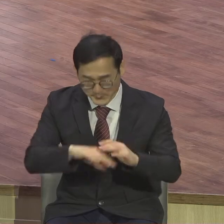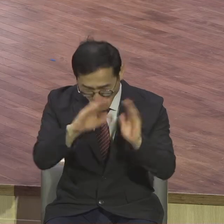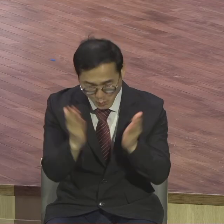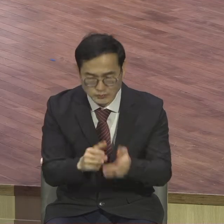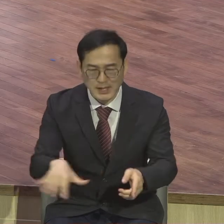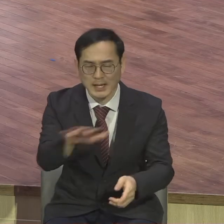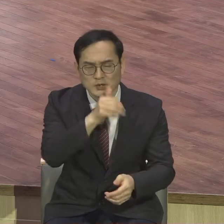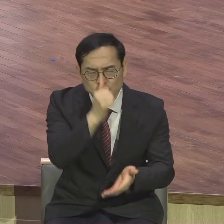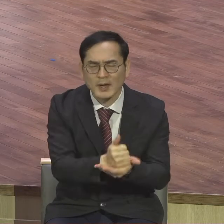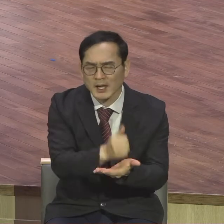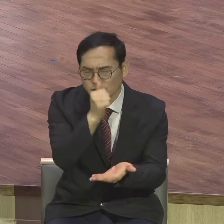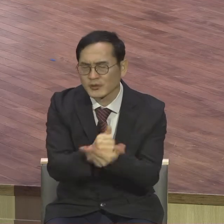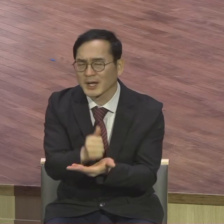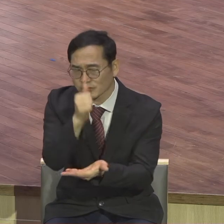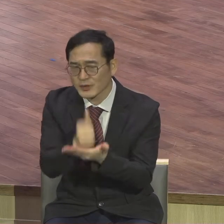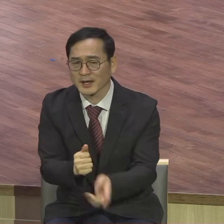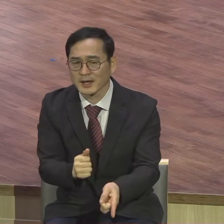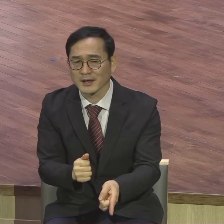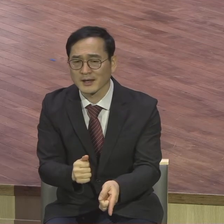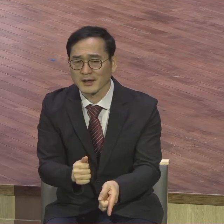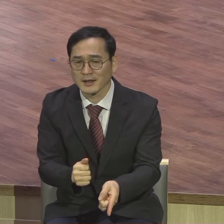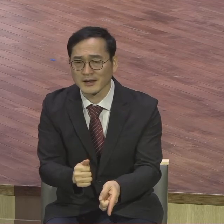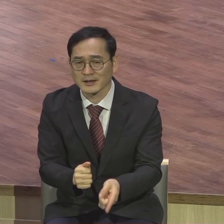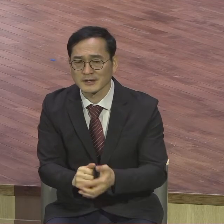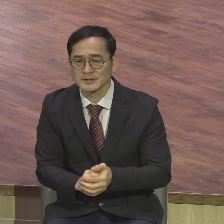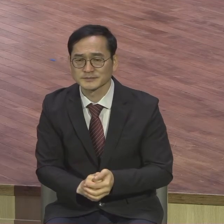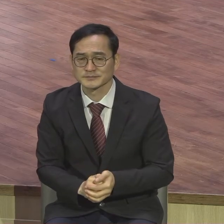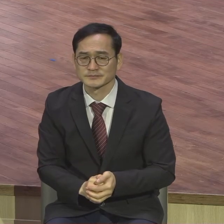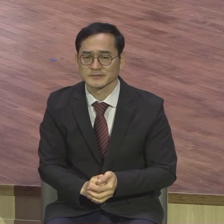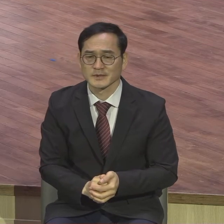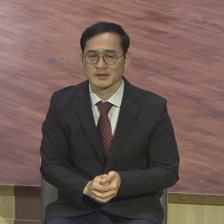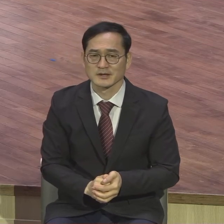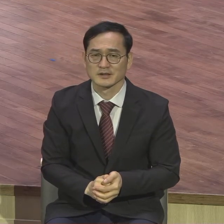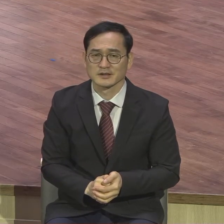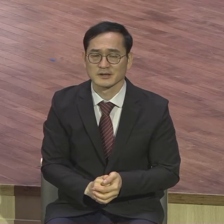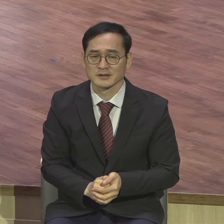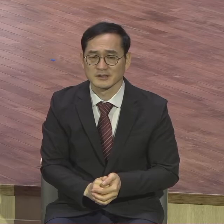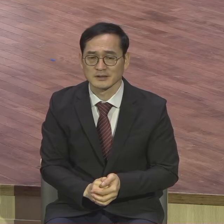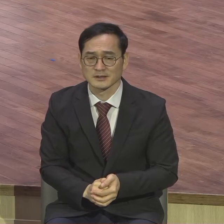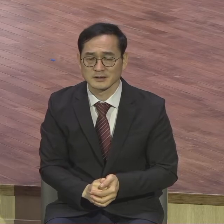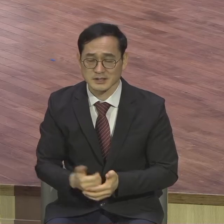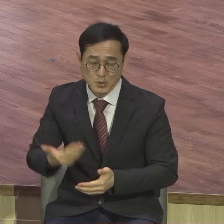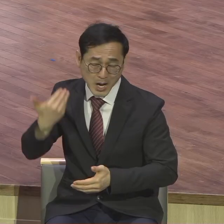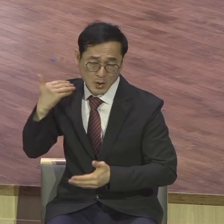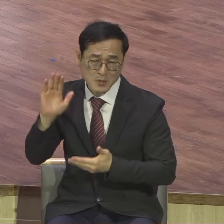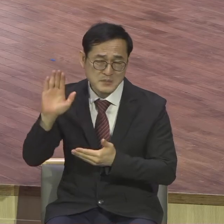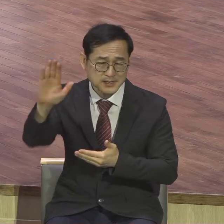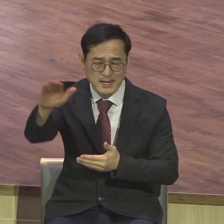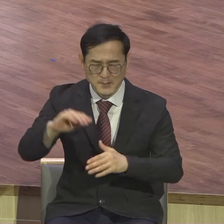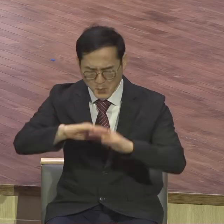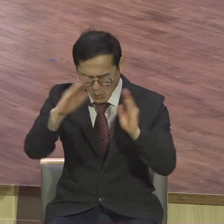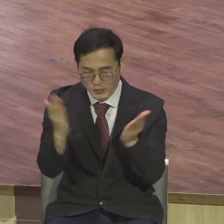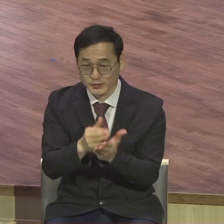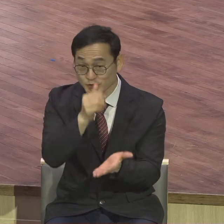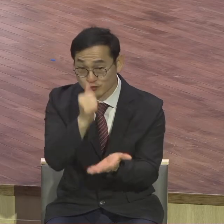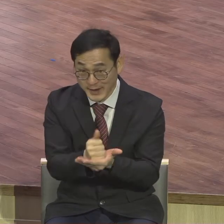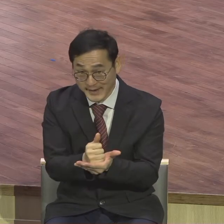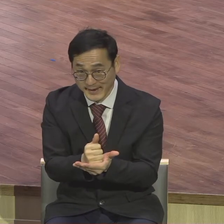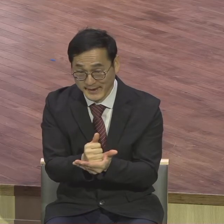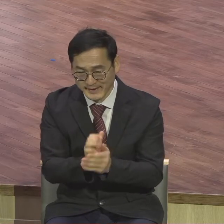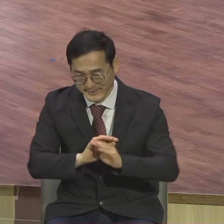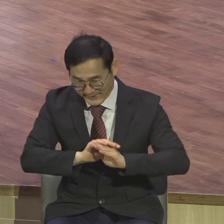죄를 완벽하게 원죄, 자범죄, 현재, 미래까지 싹 다 죄 문제 해결하러 세상으로